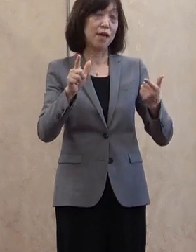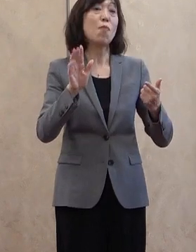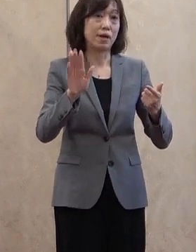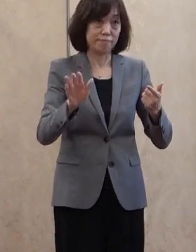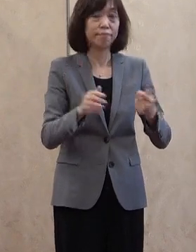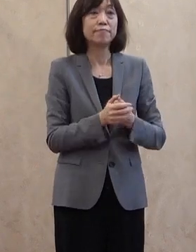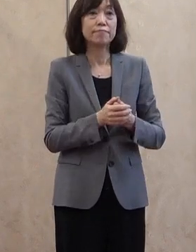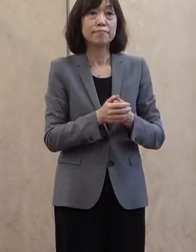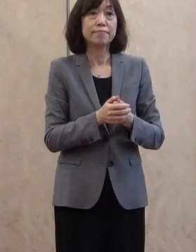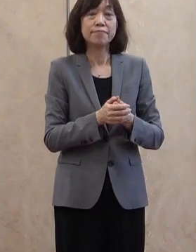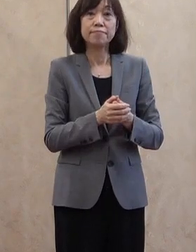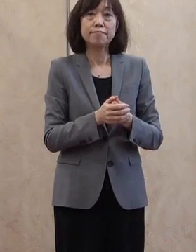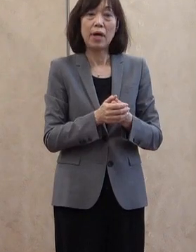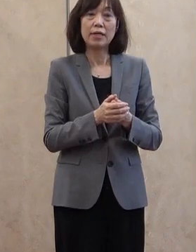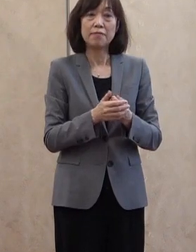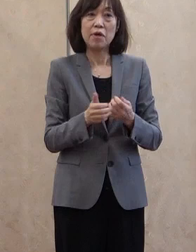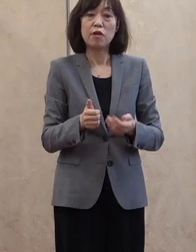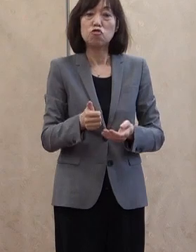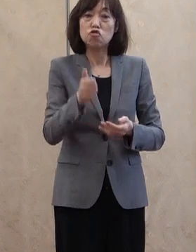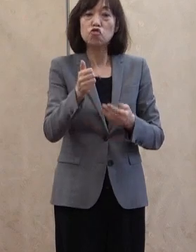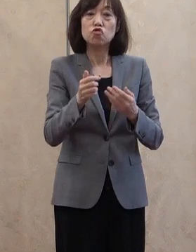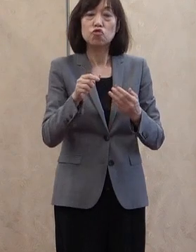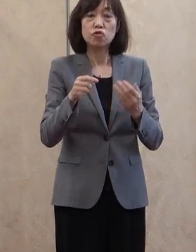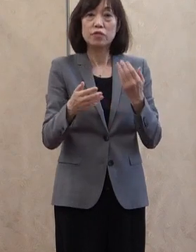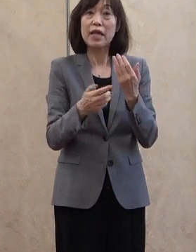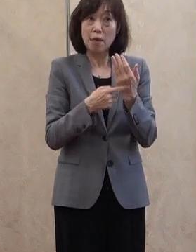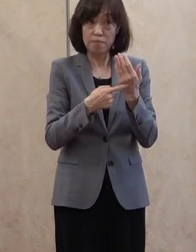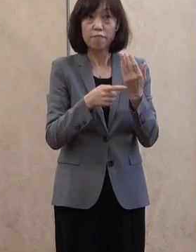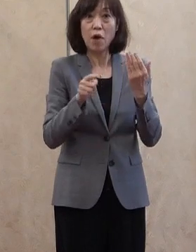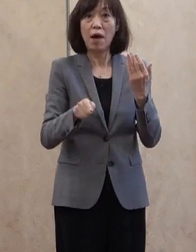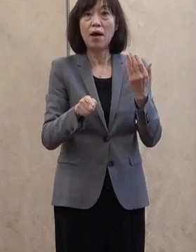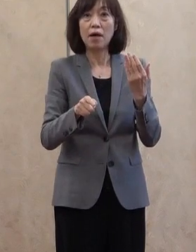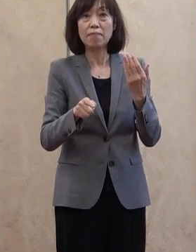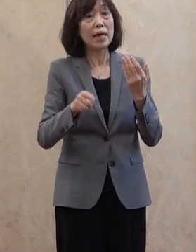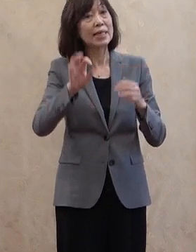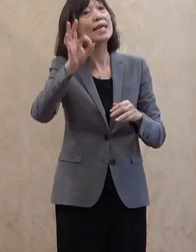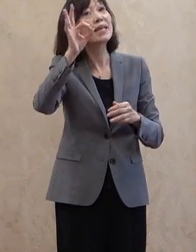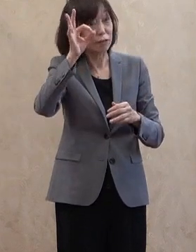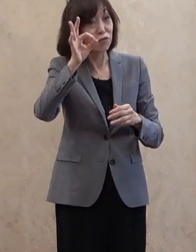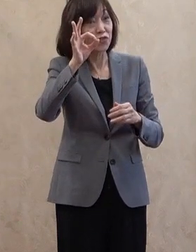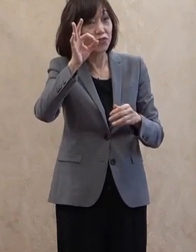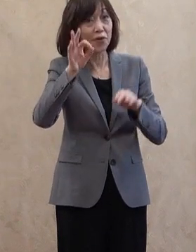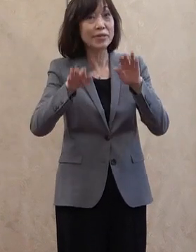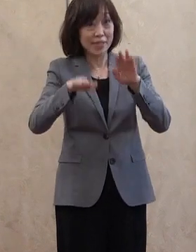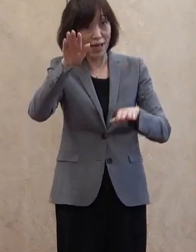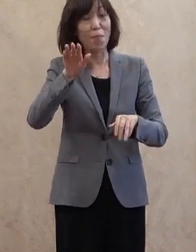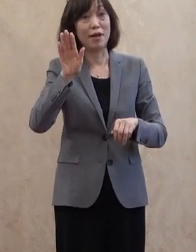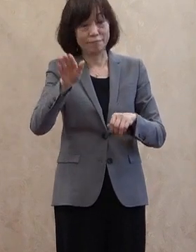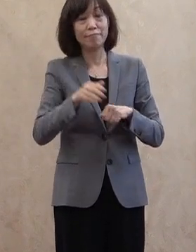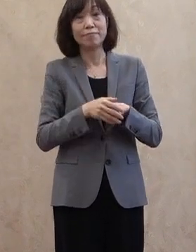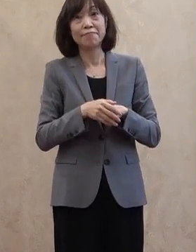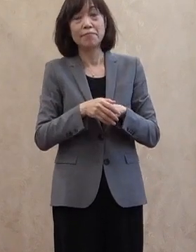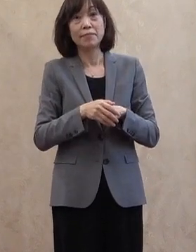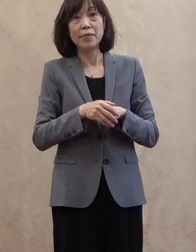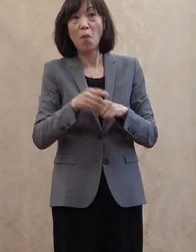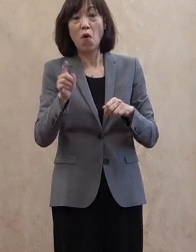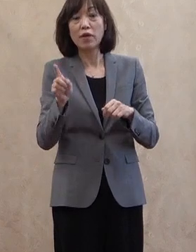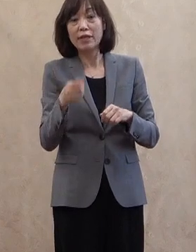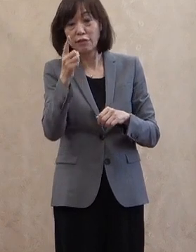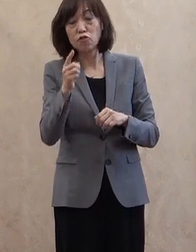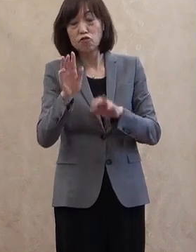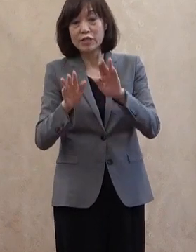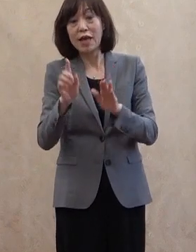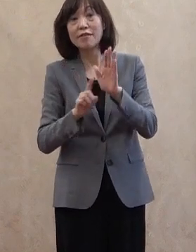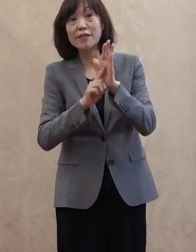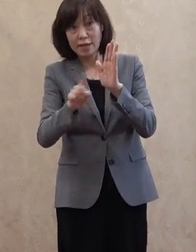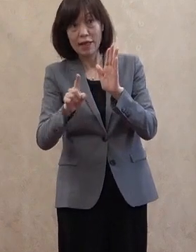これは重点措置のところはその過料の金額ぐらいの差しかないわけですけれども、緊急事態宣言が全